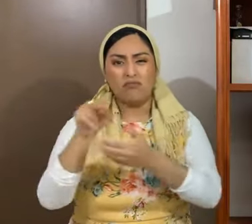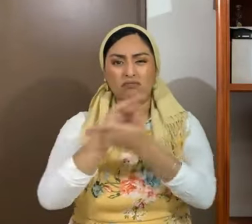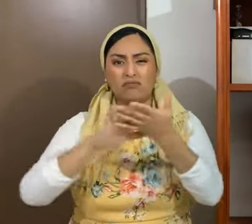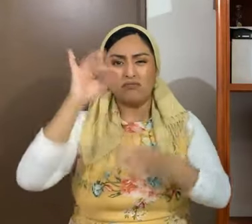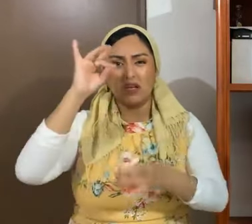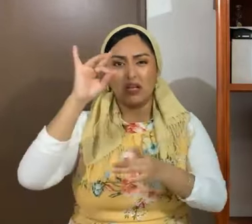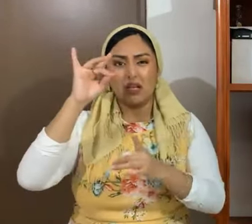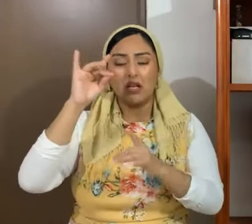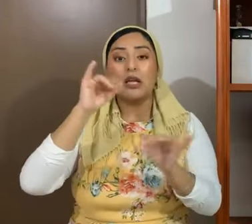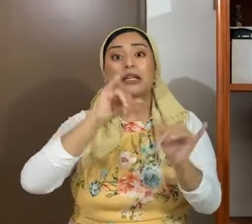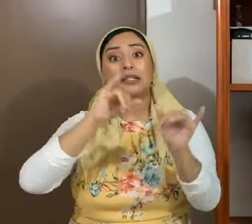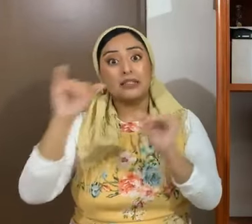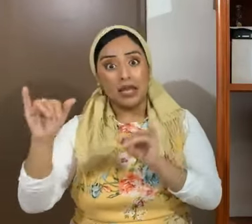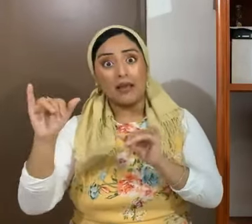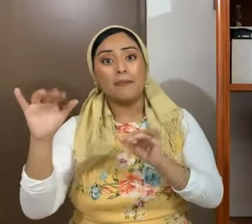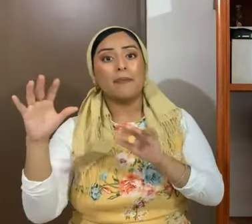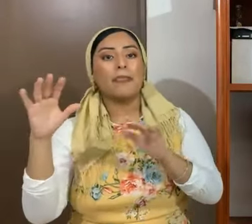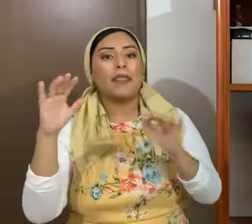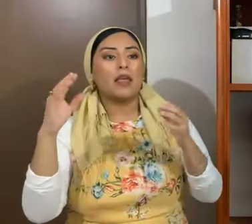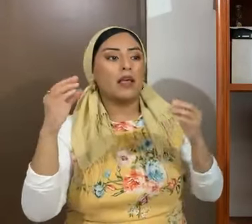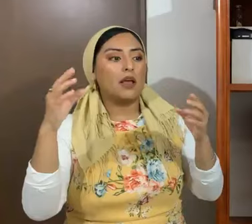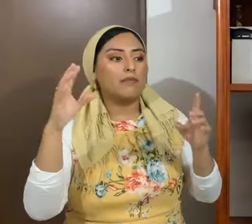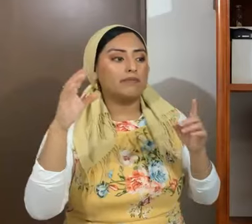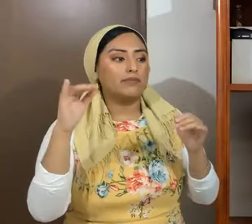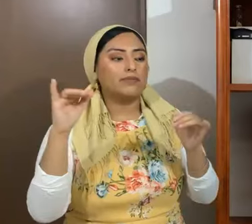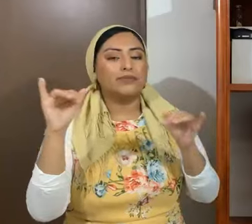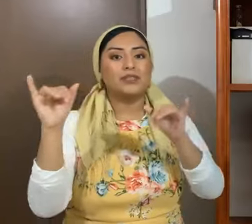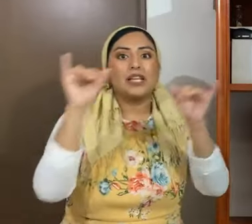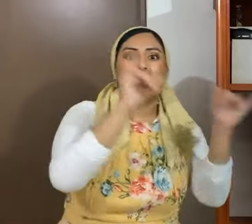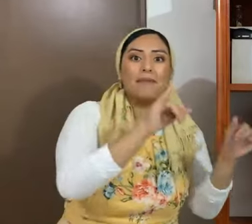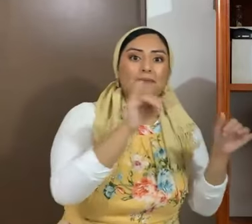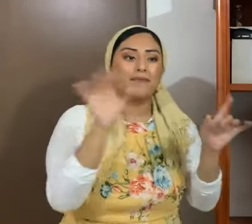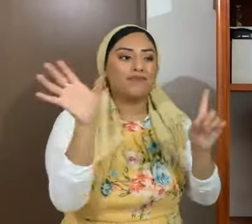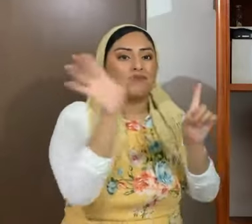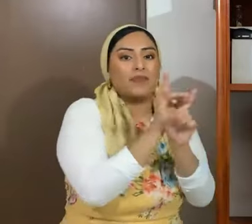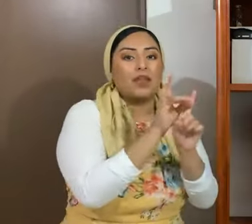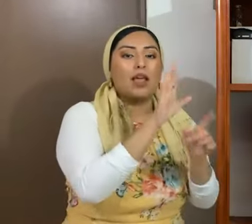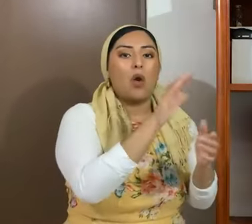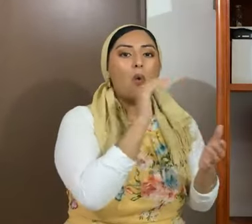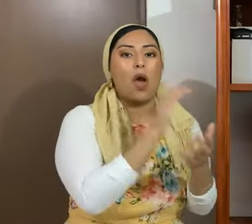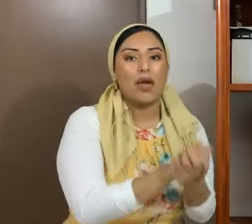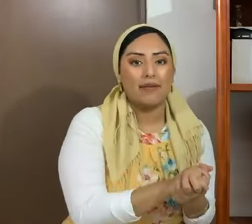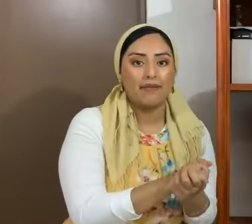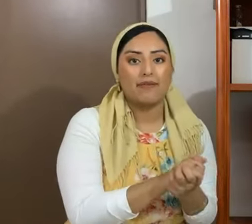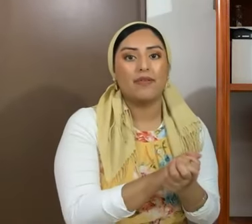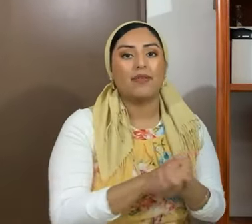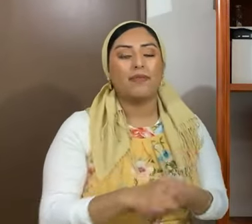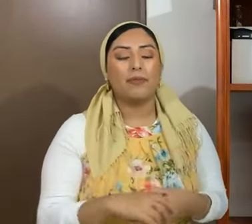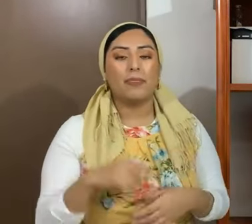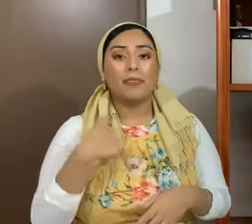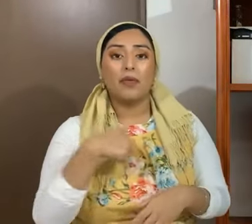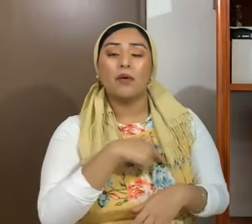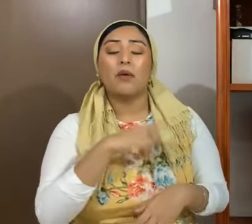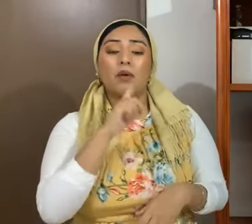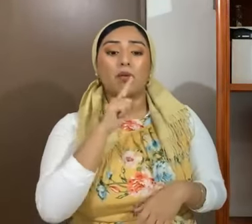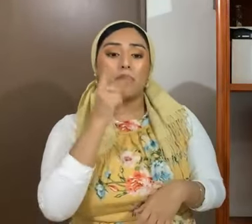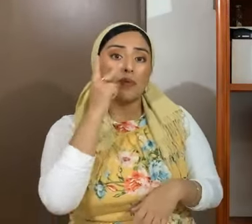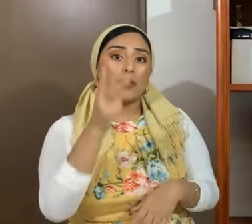HaKodesh, eso también alcanza a su esposa, y porque son uno. Y entonces, verdaderamente vemos